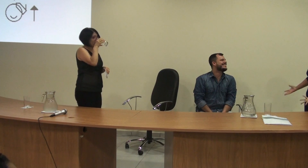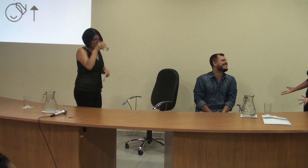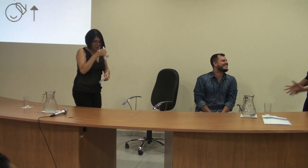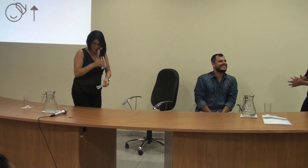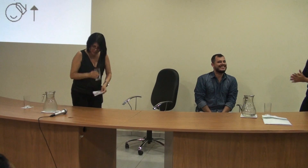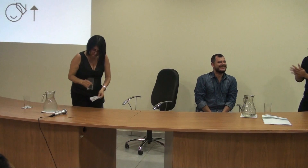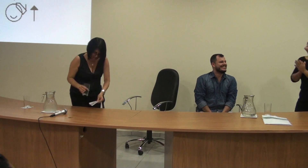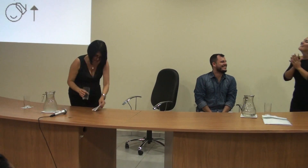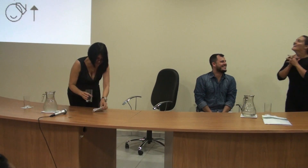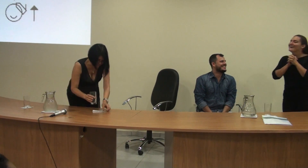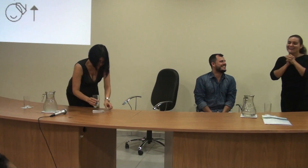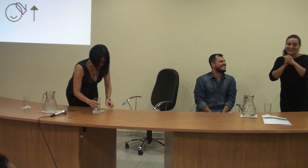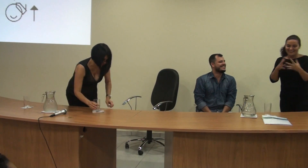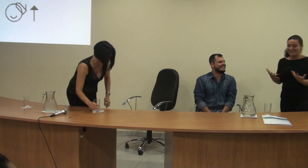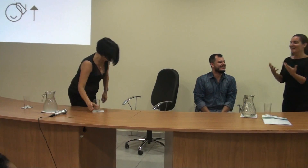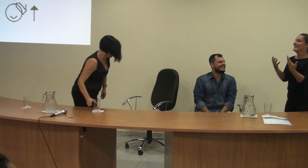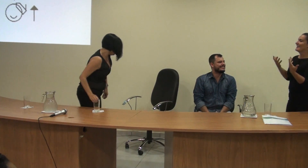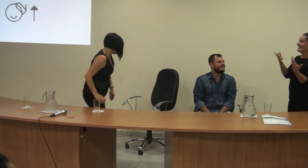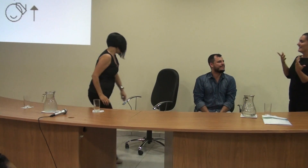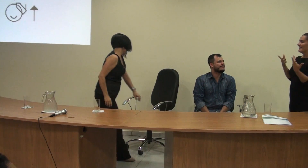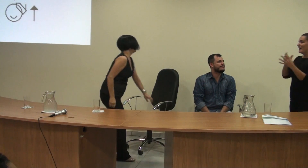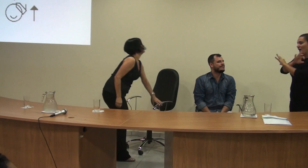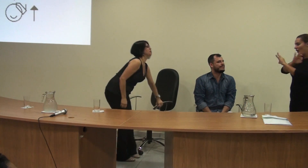eu estou tão feliz, estou sem palavras.